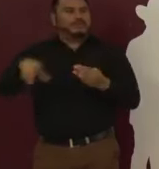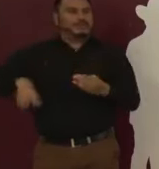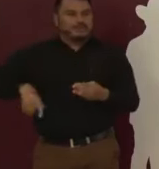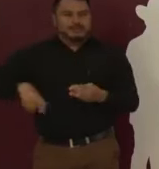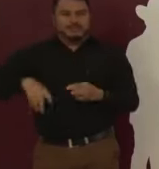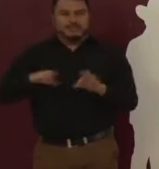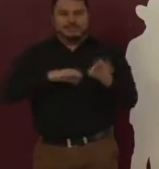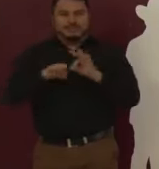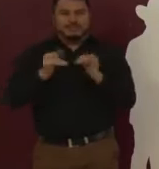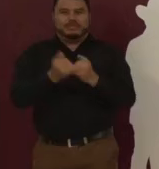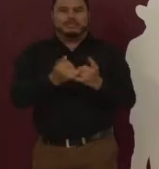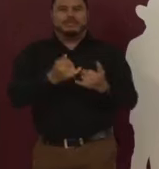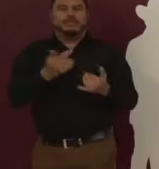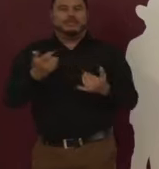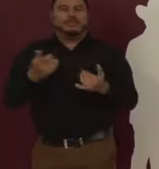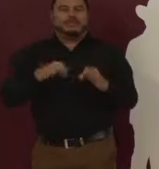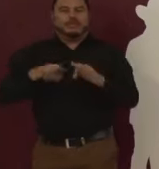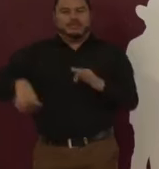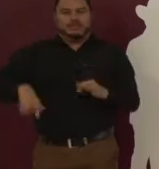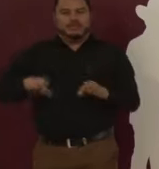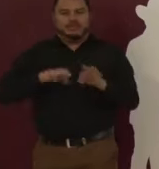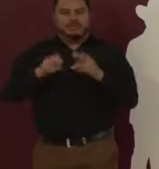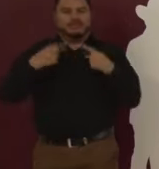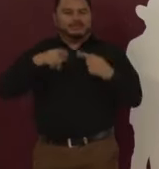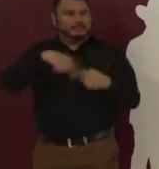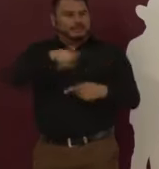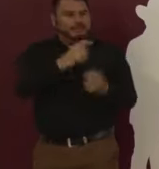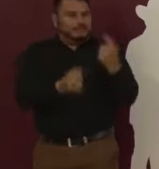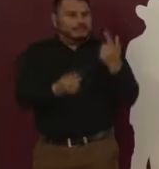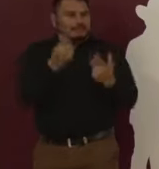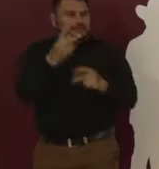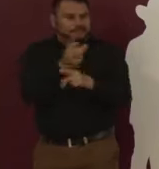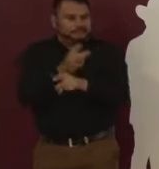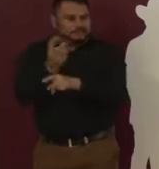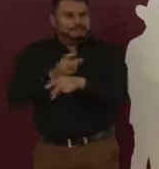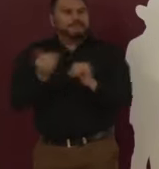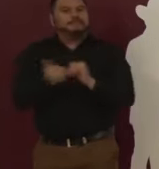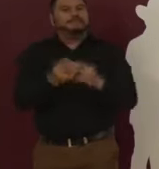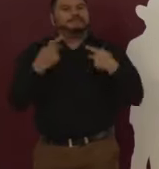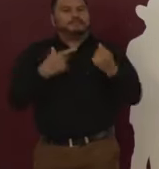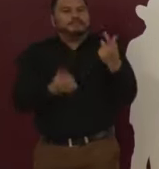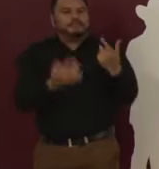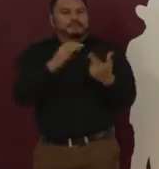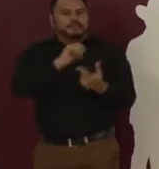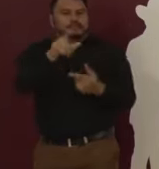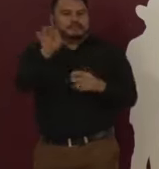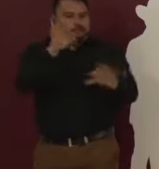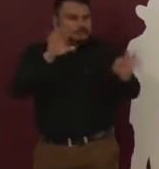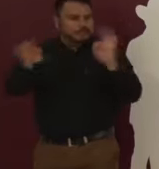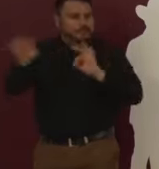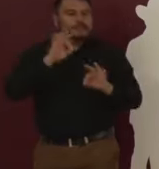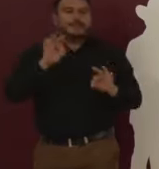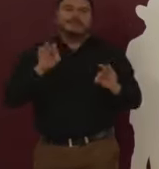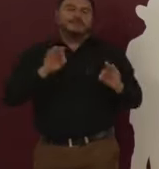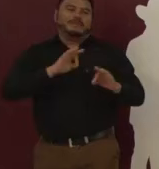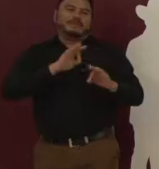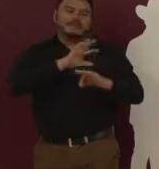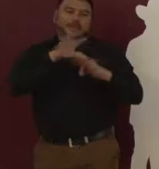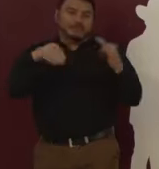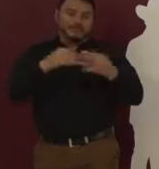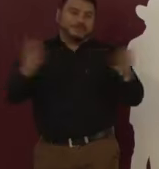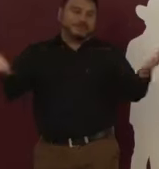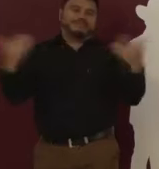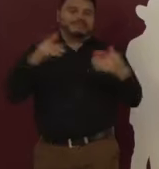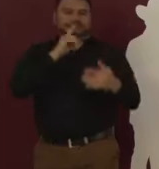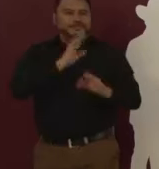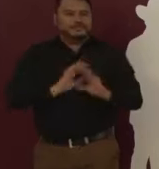y de funcionarios públicos, vamos a invitar a algunas personas en especial. Va a ser muy, muy acotado.